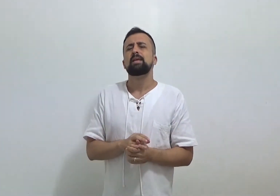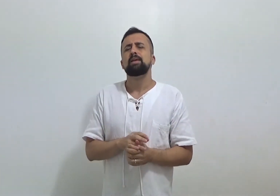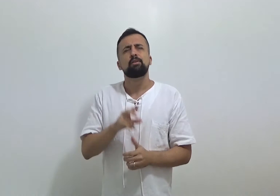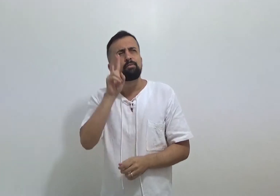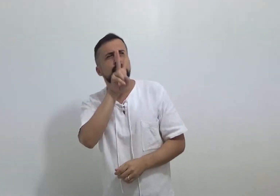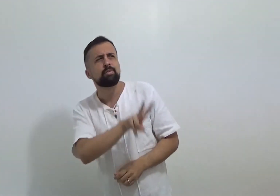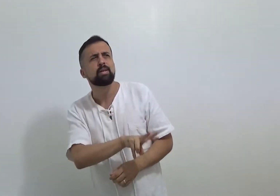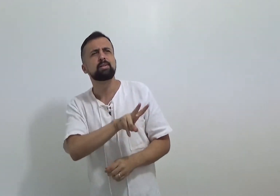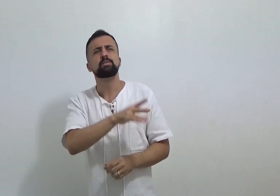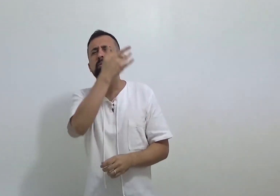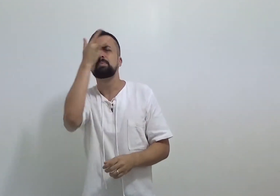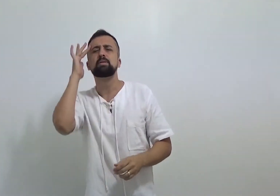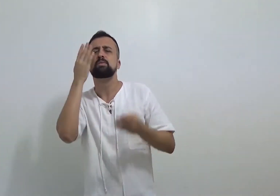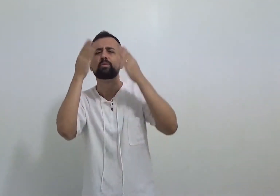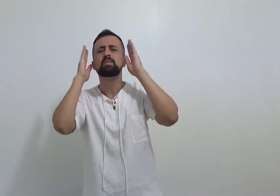palhaçada.